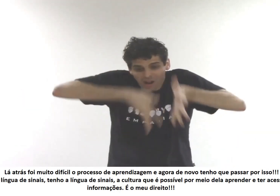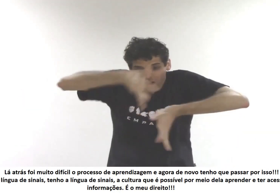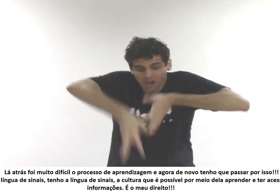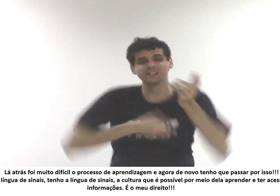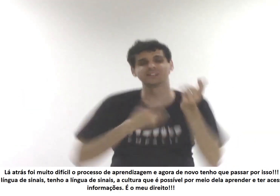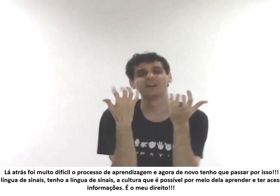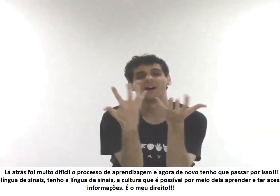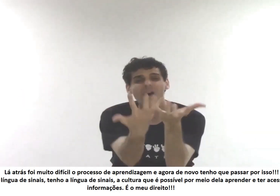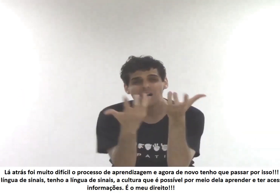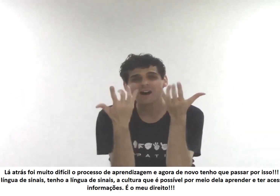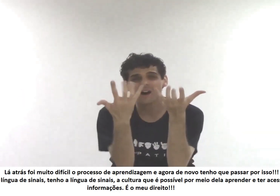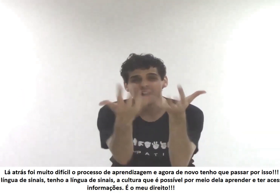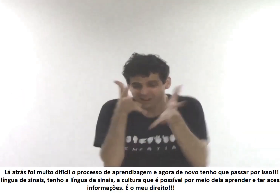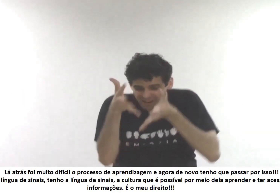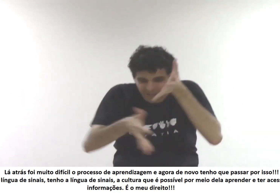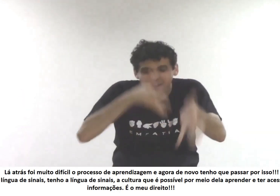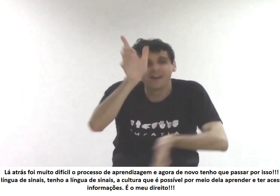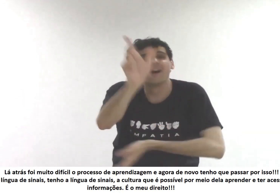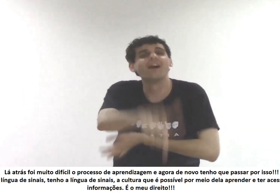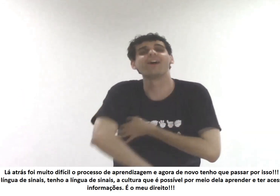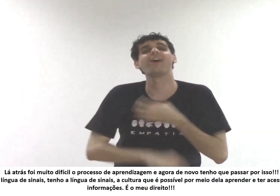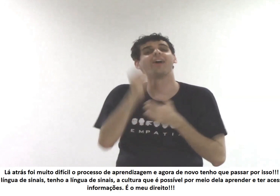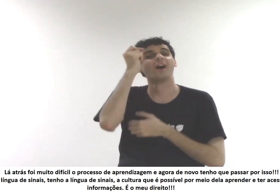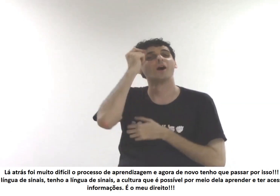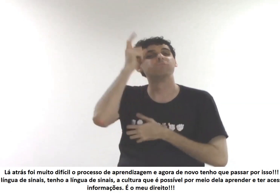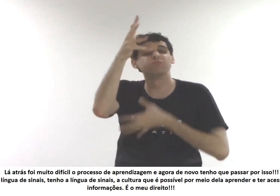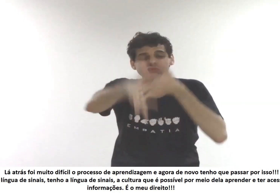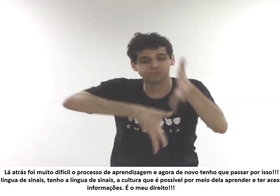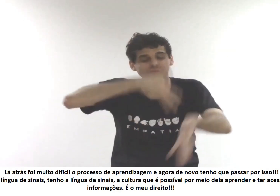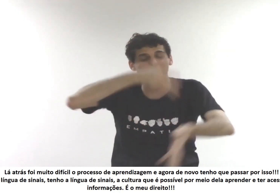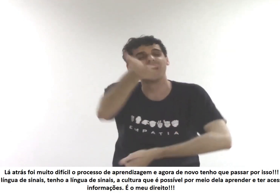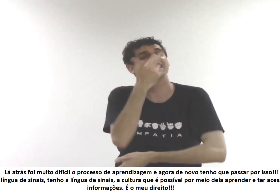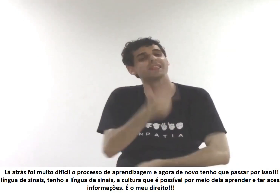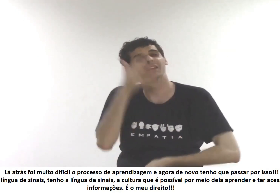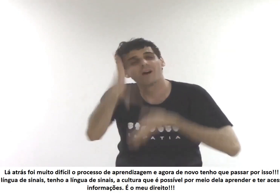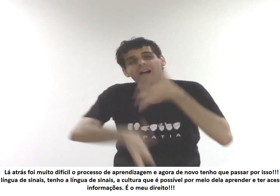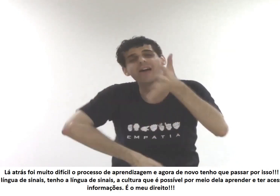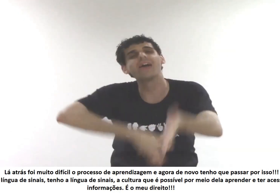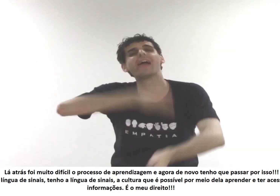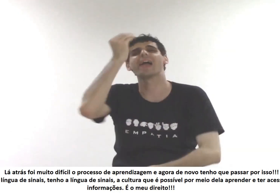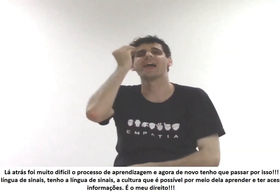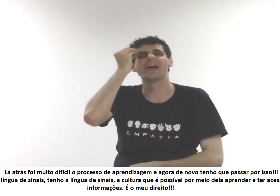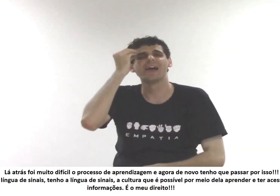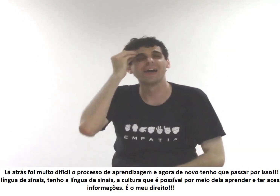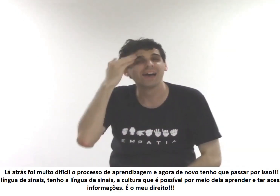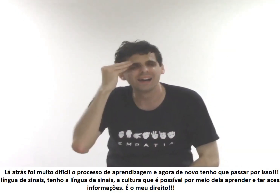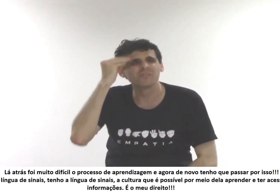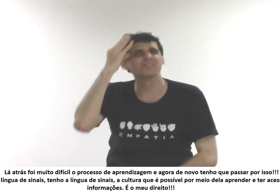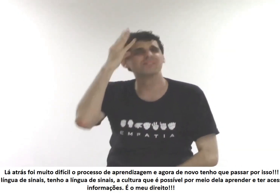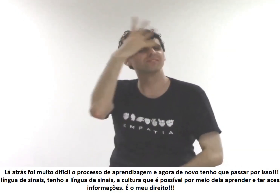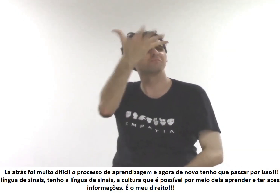por isso? Não, nós temos a língua de sinais. Eu tenho a língua de sinais, tenho a cultura, tenho a língua de